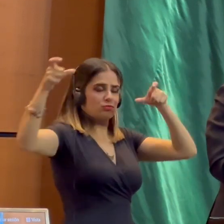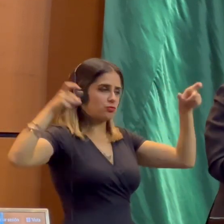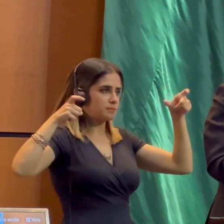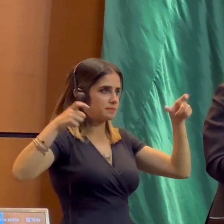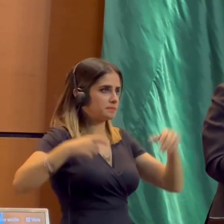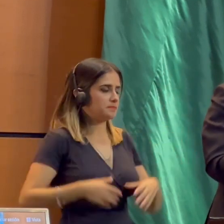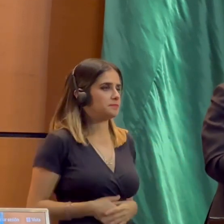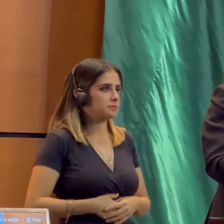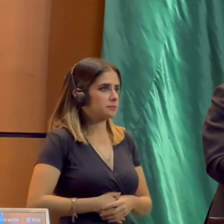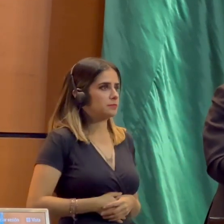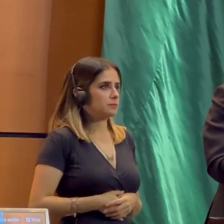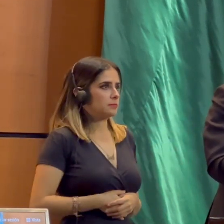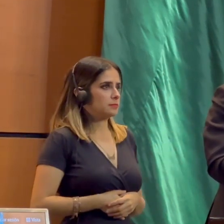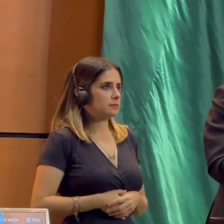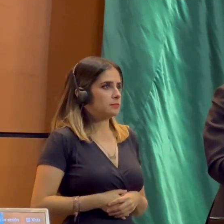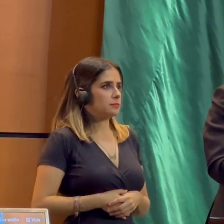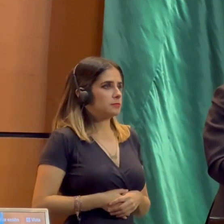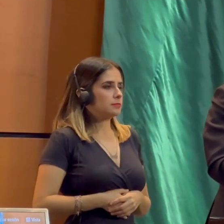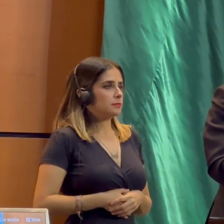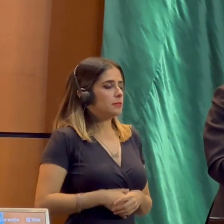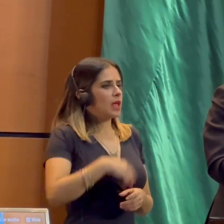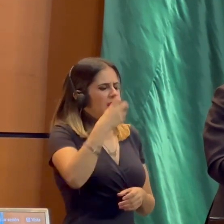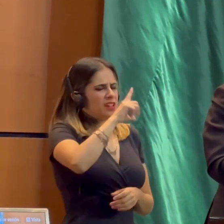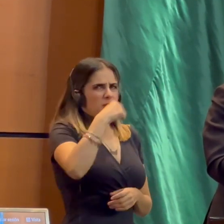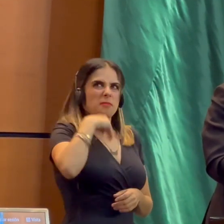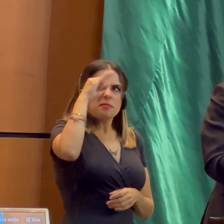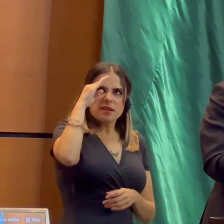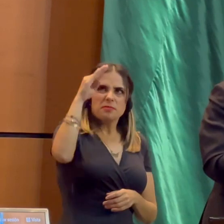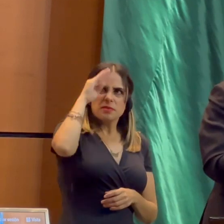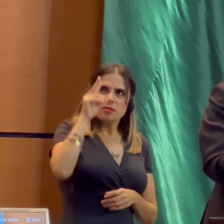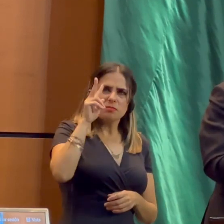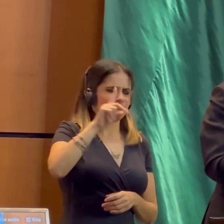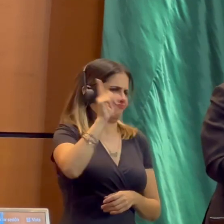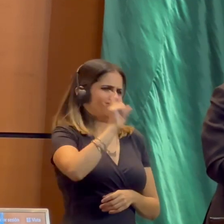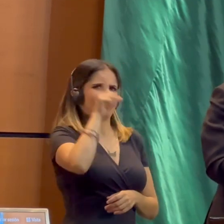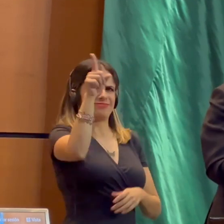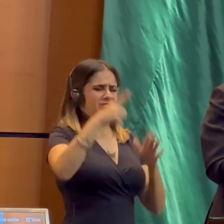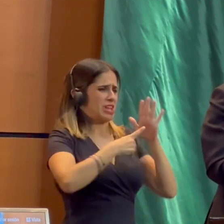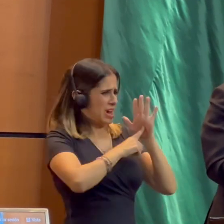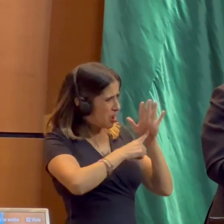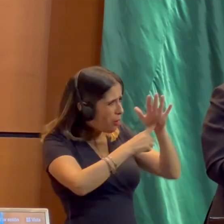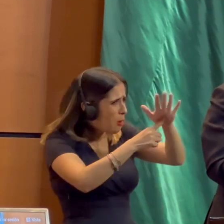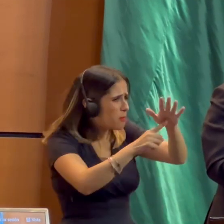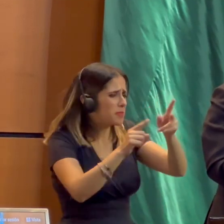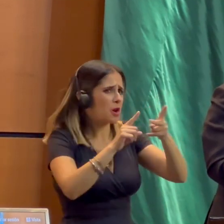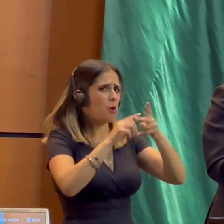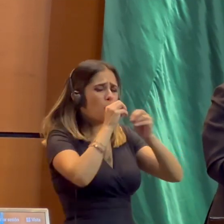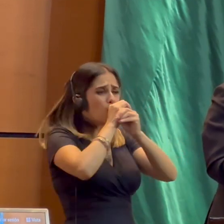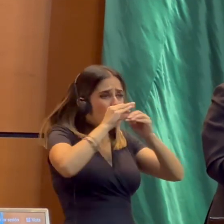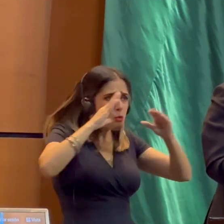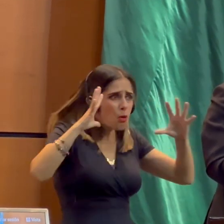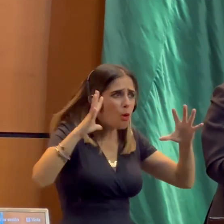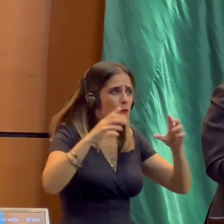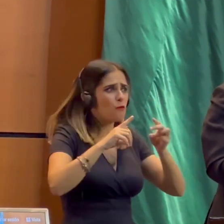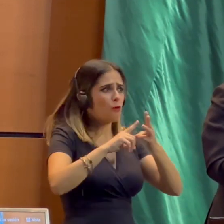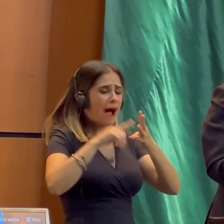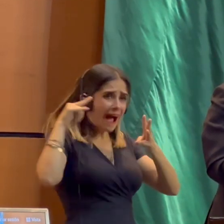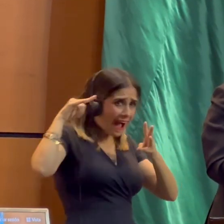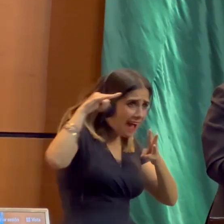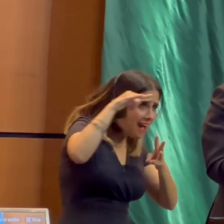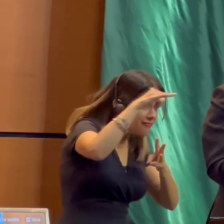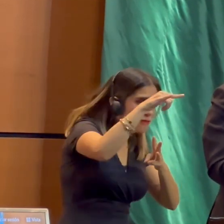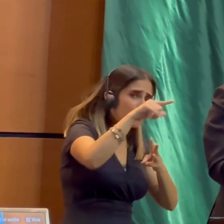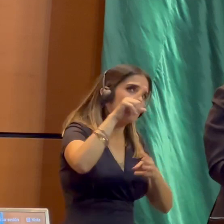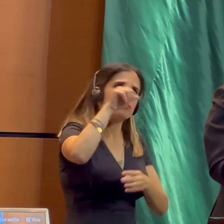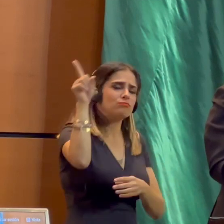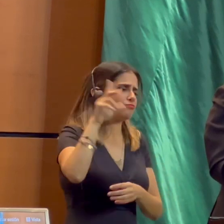ターあるいは風船ではありませんでした。そして何よりも不思議だったのは夕日が